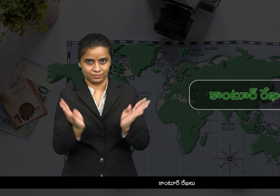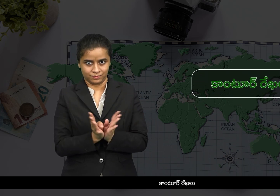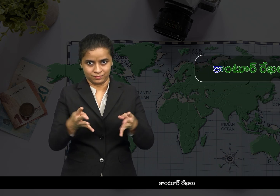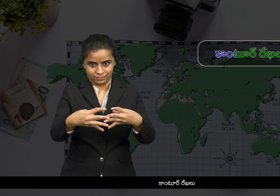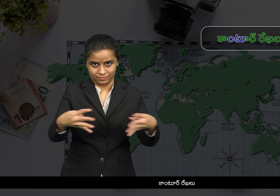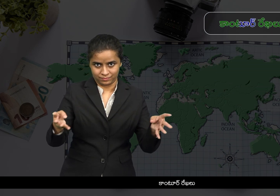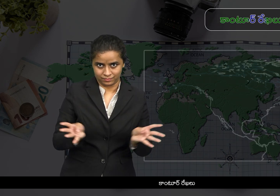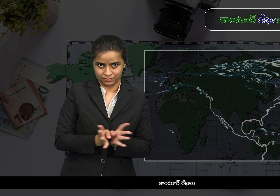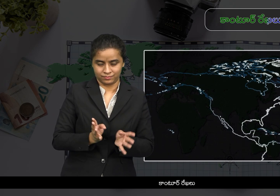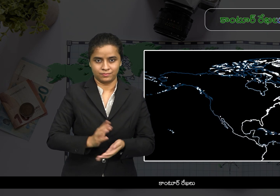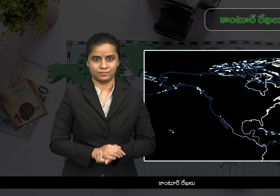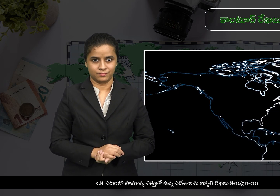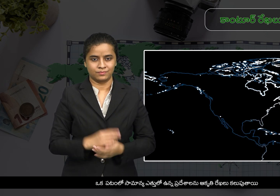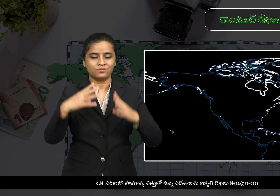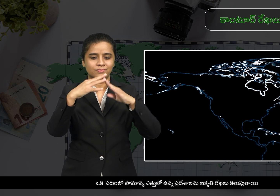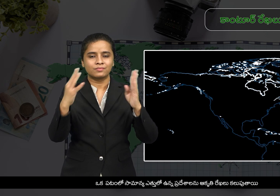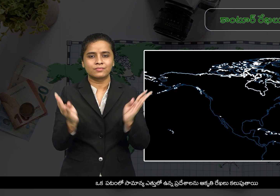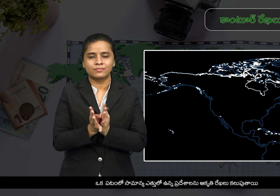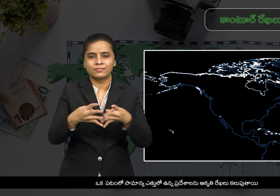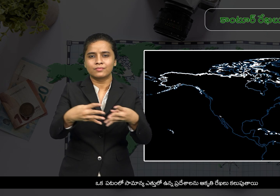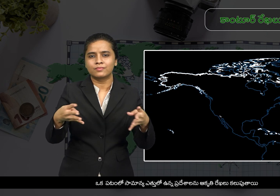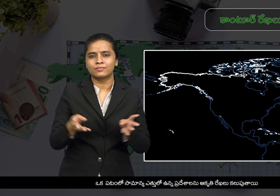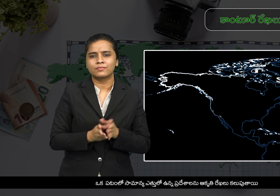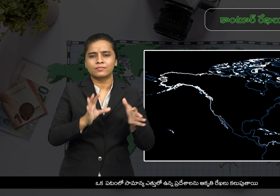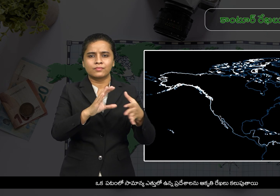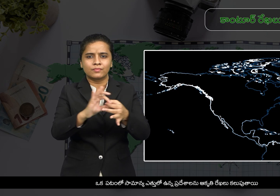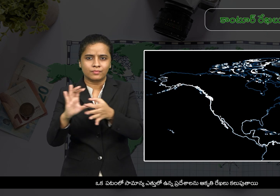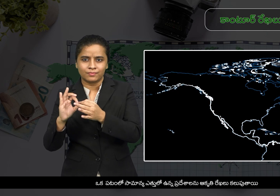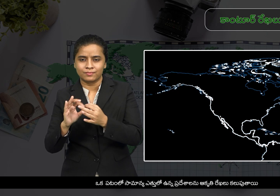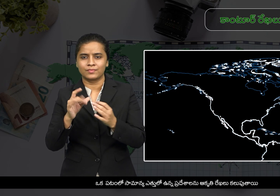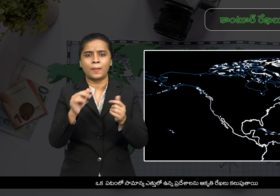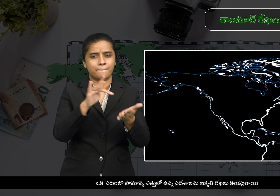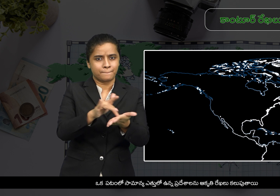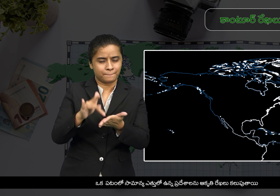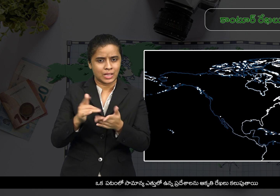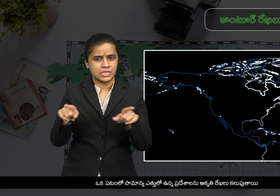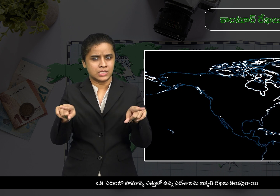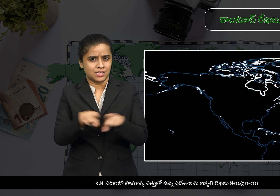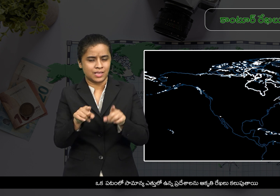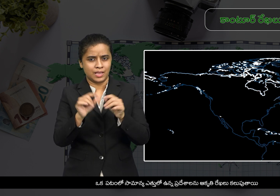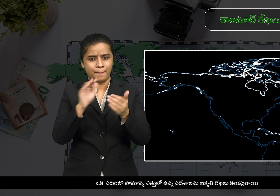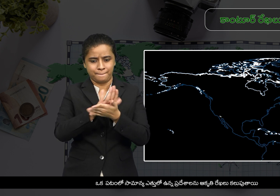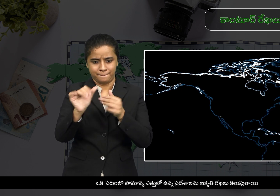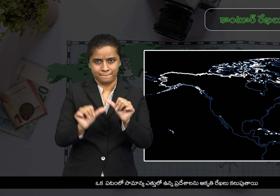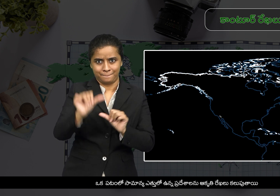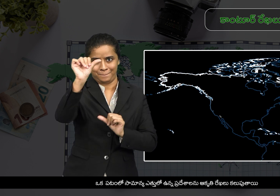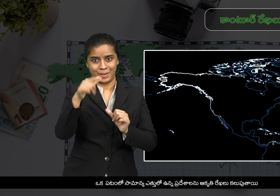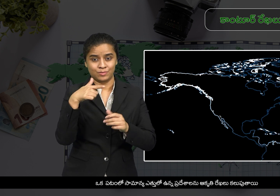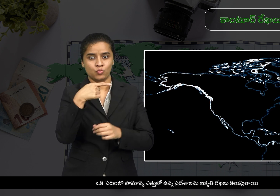రేఖలు. ఒక పటంలో సామాన్య ఎత్తులో ఉన్న ప్రదేశాలను ఆకృతి రేఖలు కలుపుతాయి.